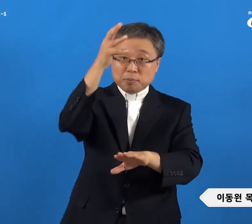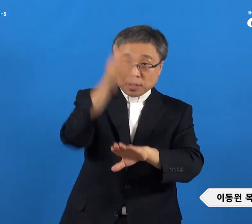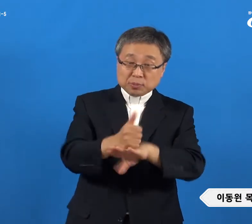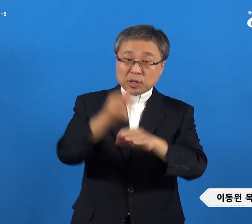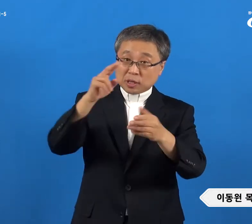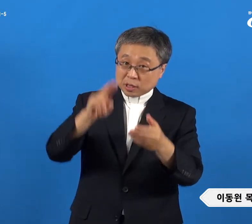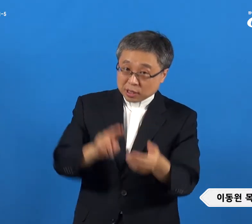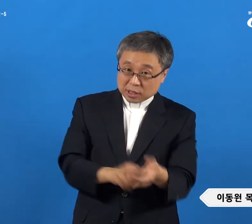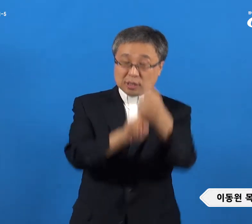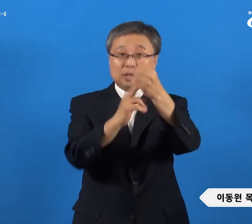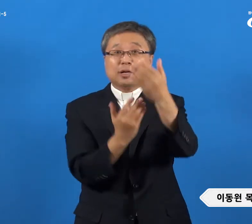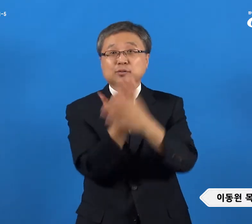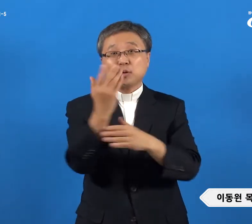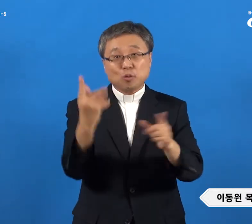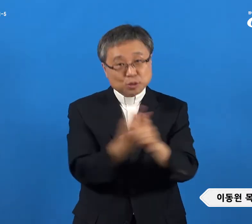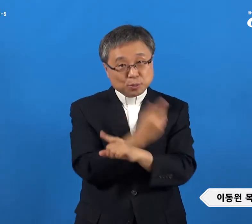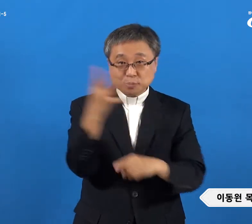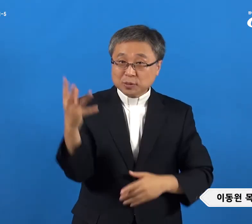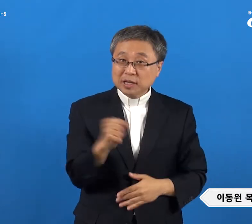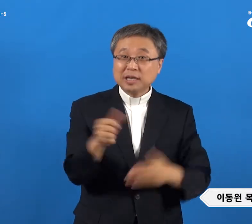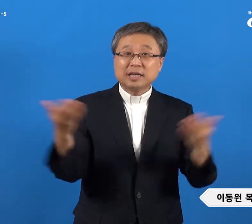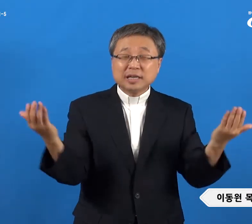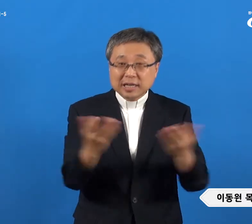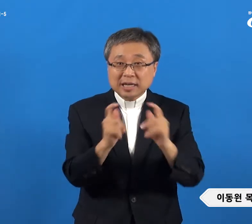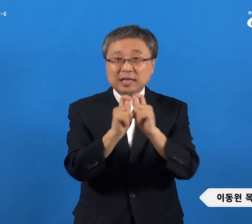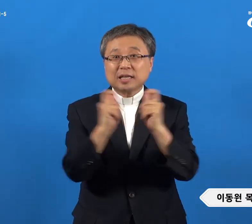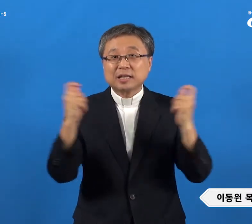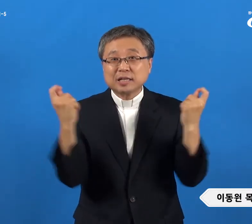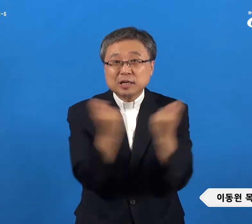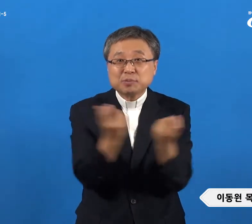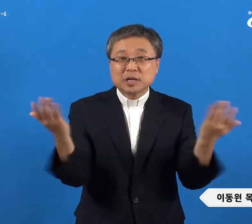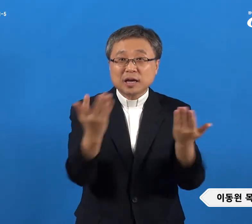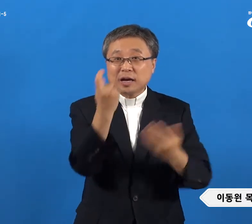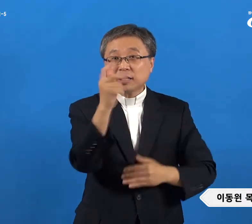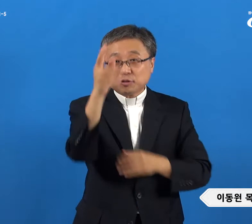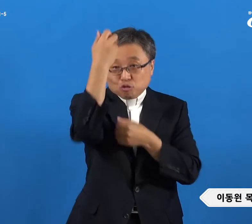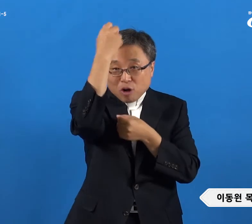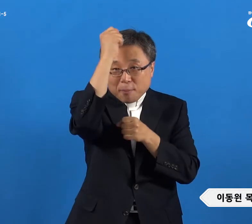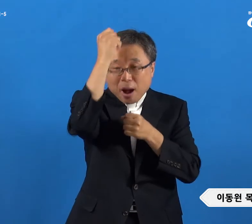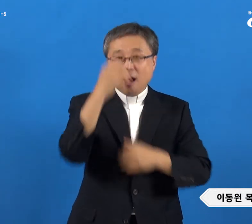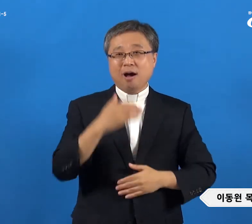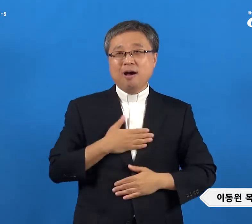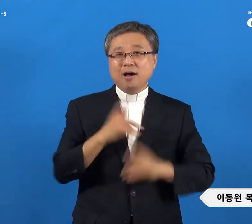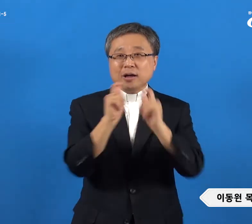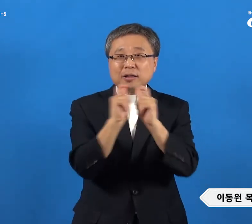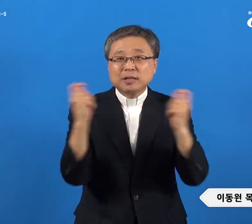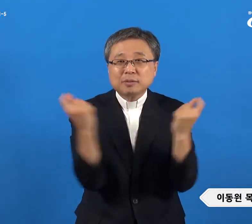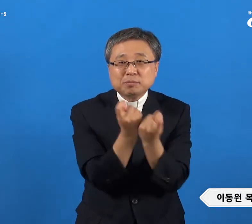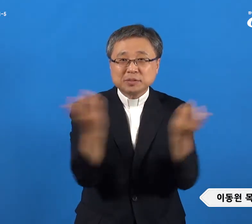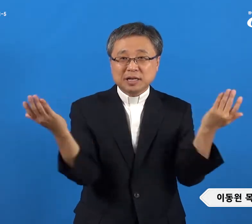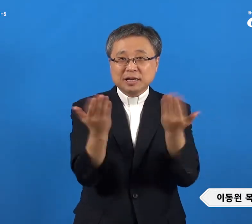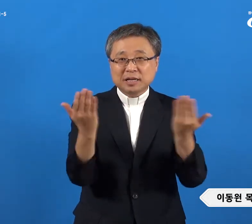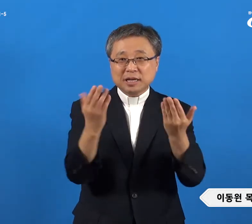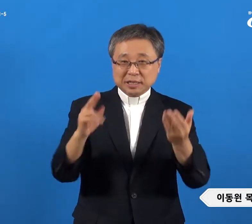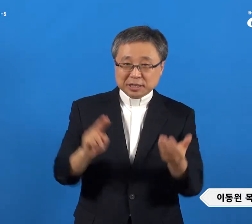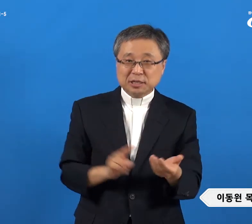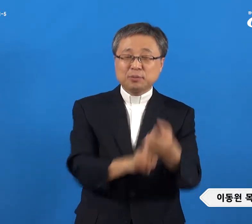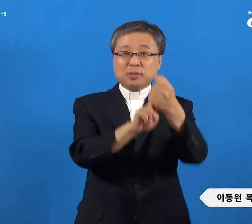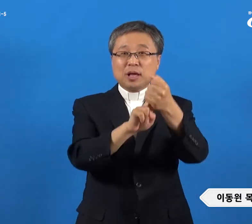일어났습니다. 고침은 받았습니다. 이것이 바로 팀 사역의 드라마, 팀 사역의 기적이었습니다. 앞으로 남은 축제 기간